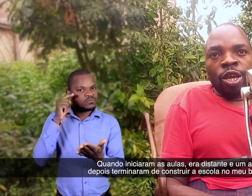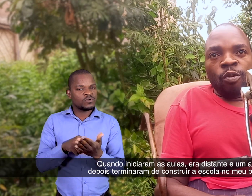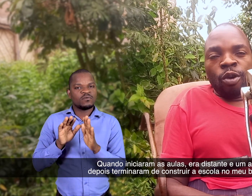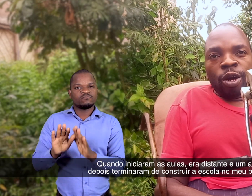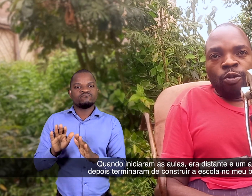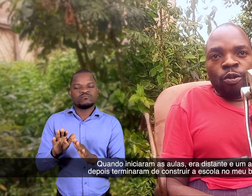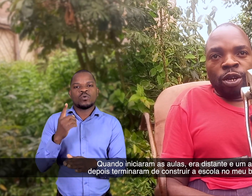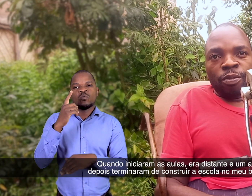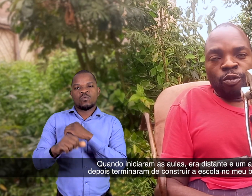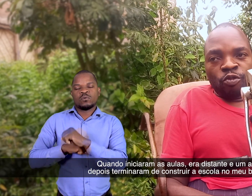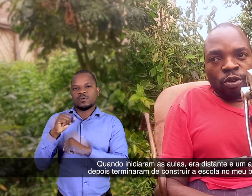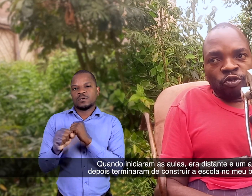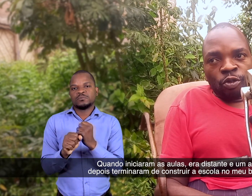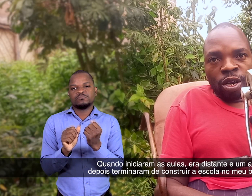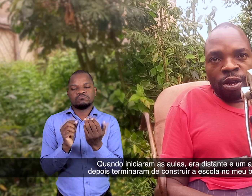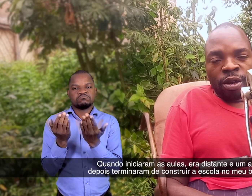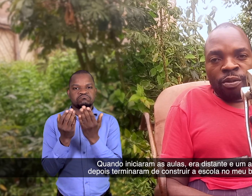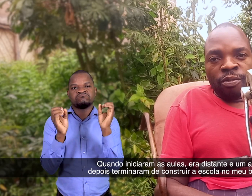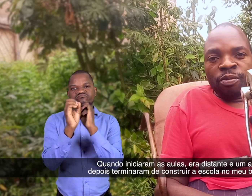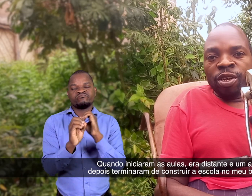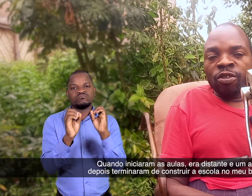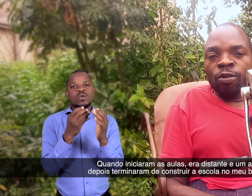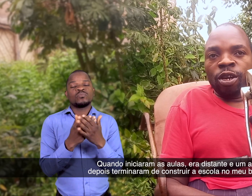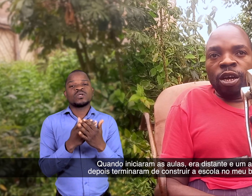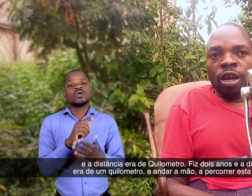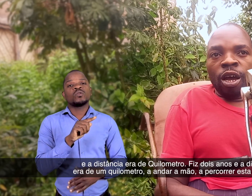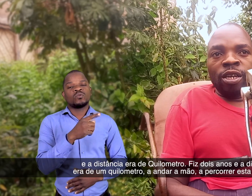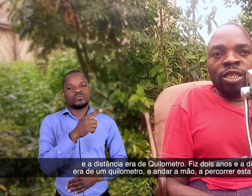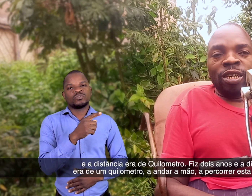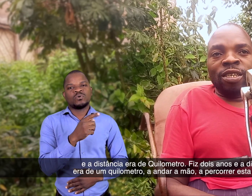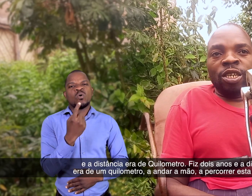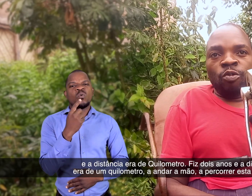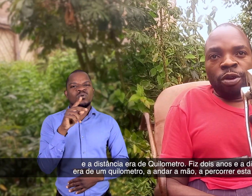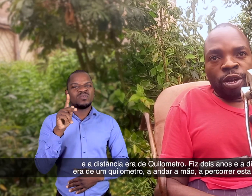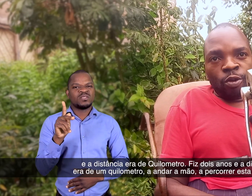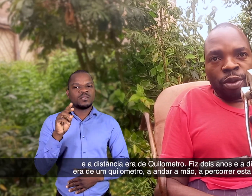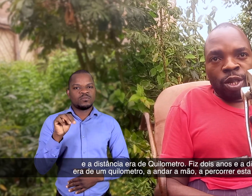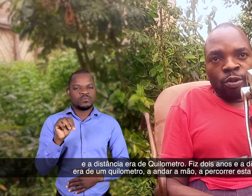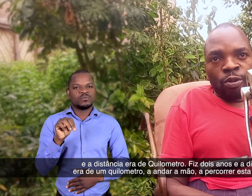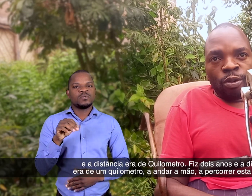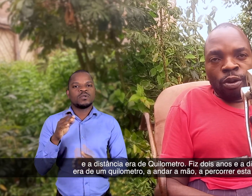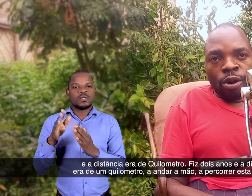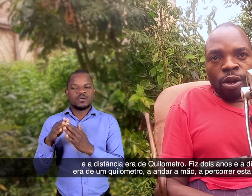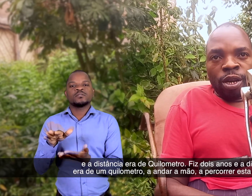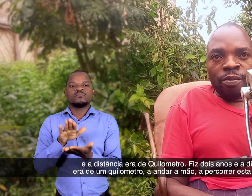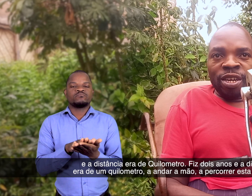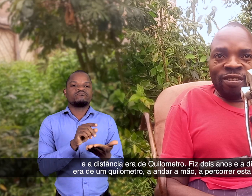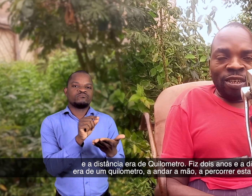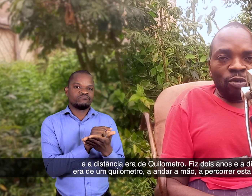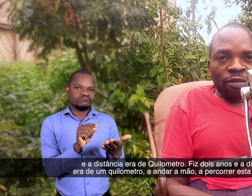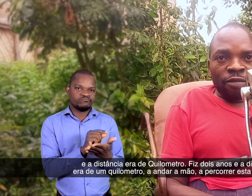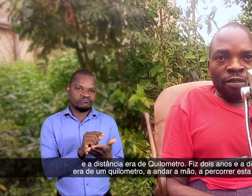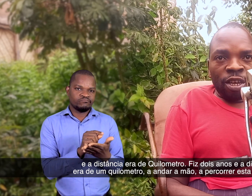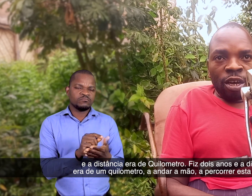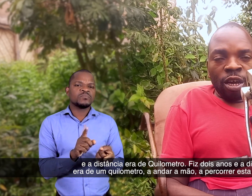e um ano também construíram a escola na minha zona, à distância de um quilômetro da minha